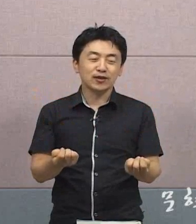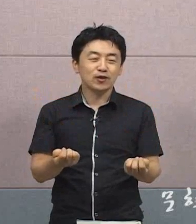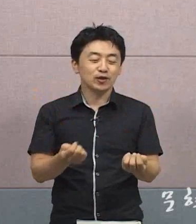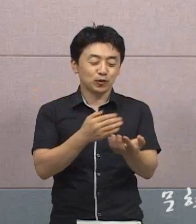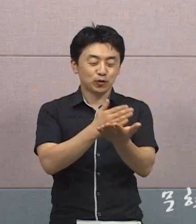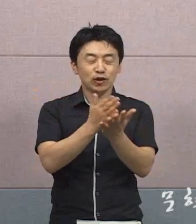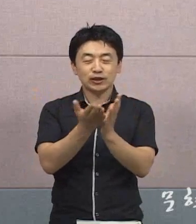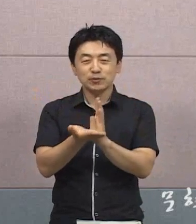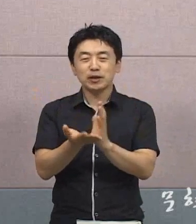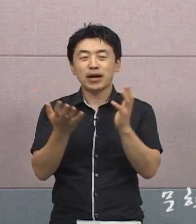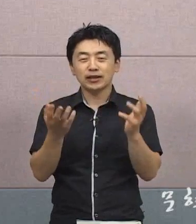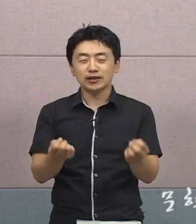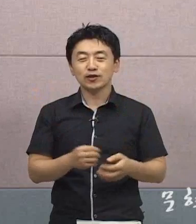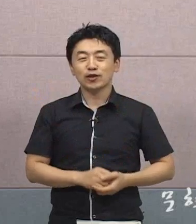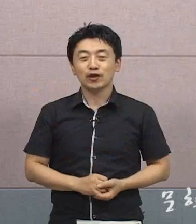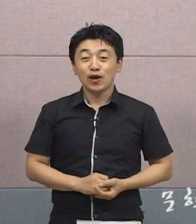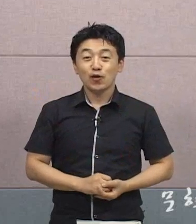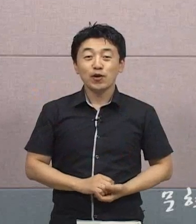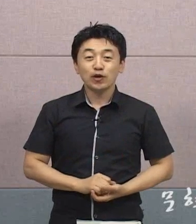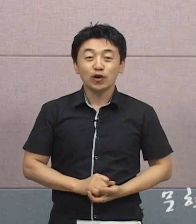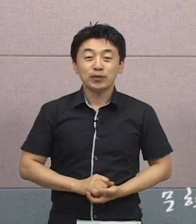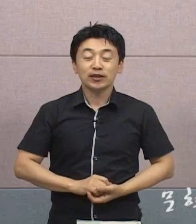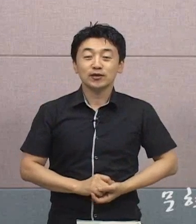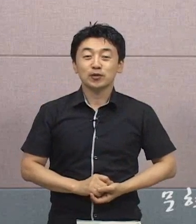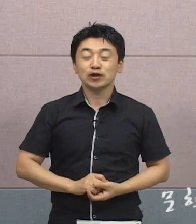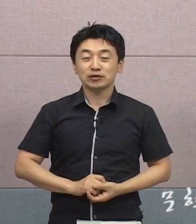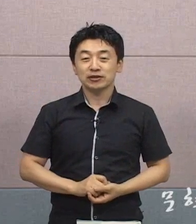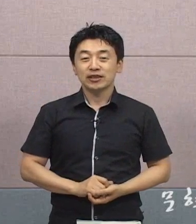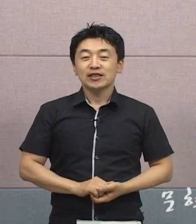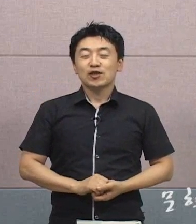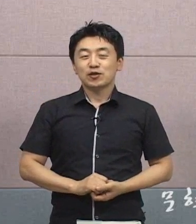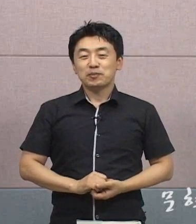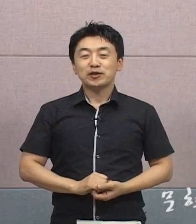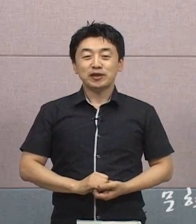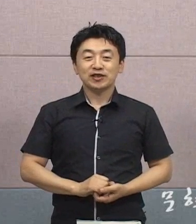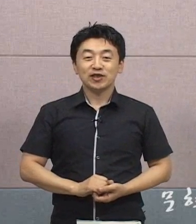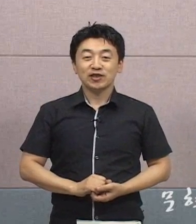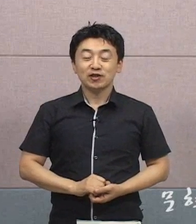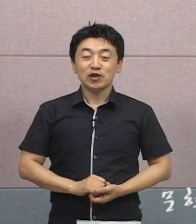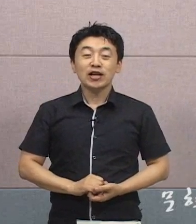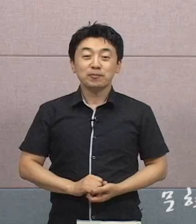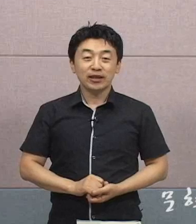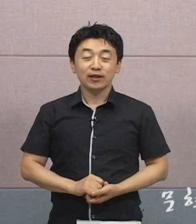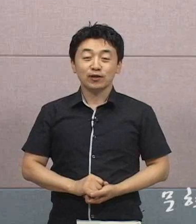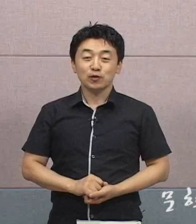거, 그리고 또 여러 가지 의미가 많이 있어서 외우기 어렵다라는 뭐 그런 말씀들이 있으셨는데요. 저랑 함께 공부를